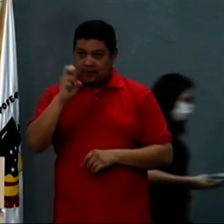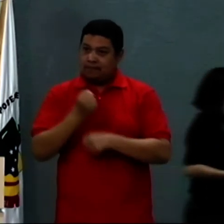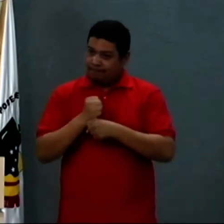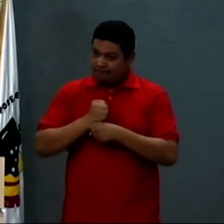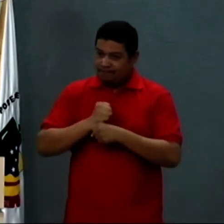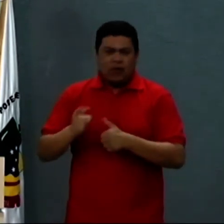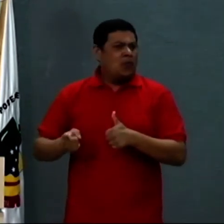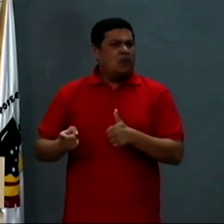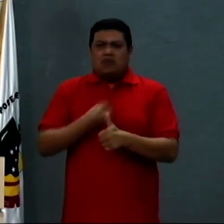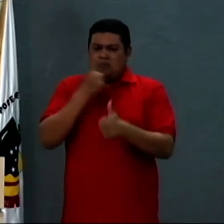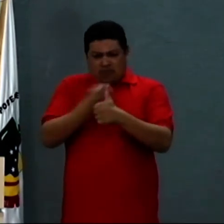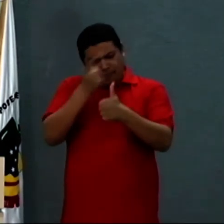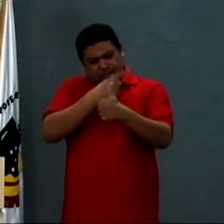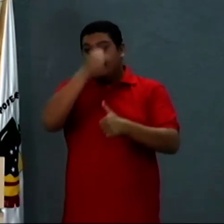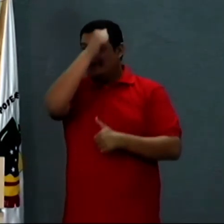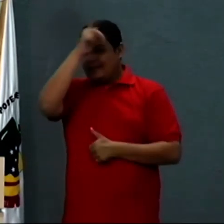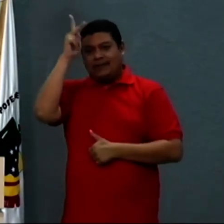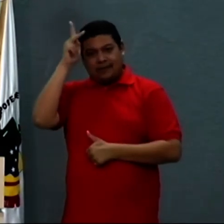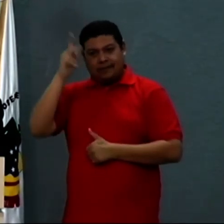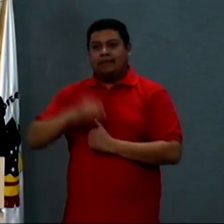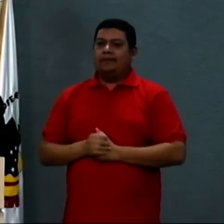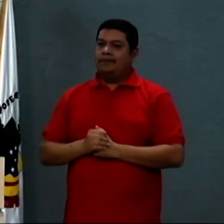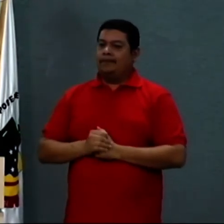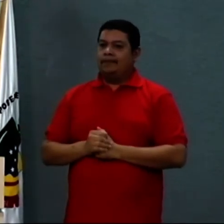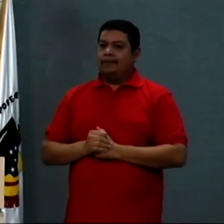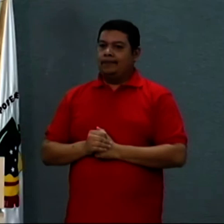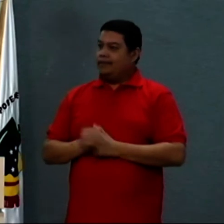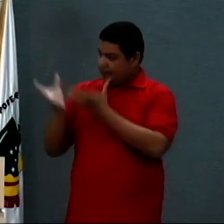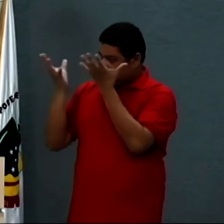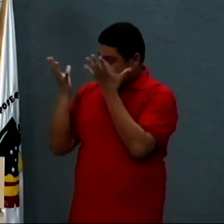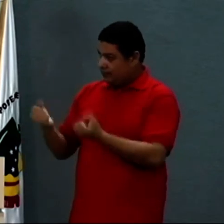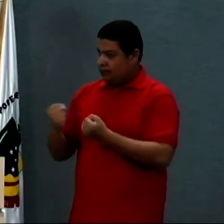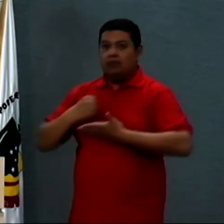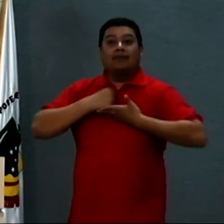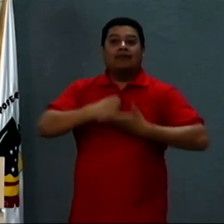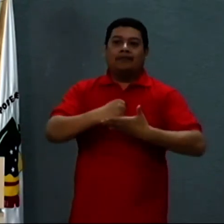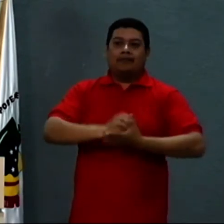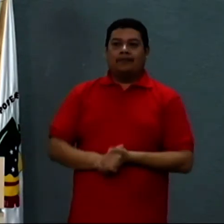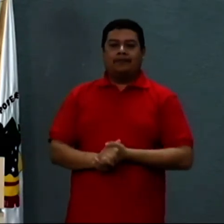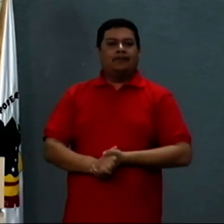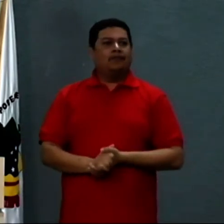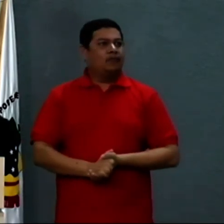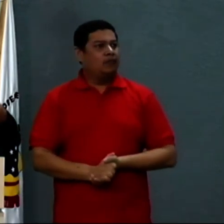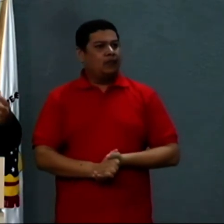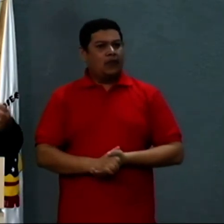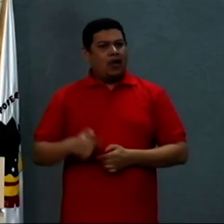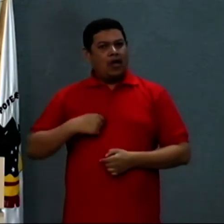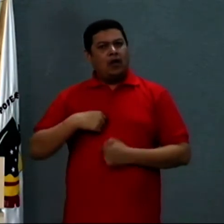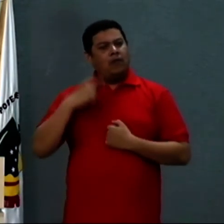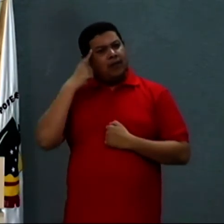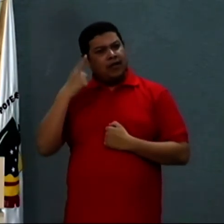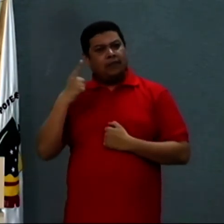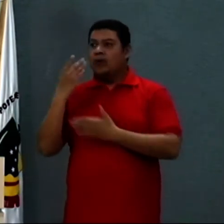aquele povo ali tanto reclama. Inclusive, o que eu acho mais interessante é assim, que todos os moradores ali